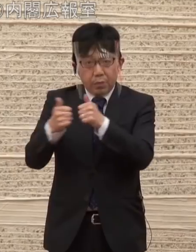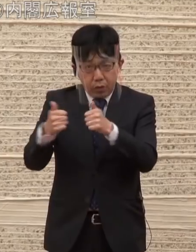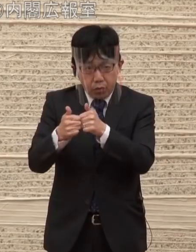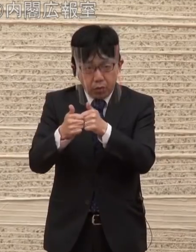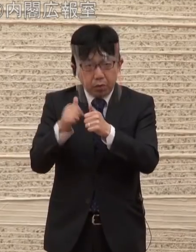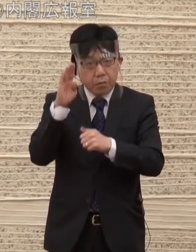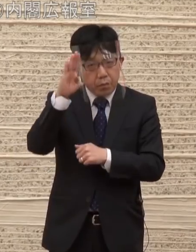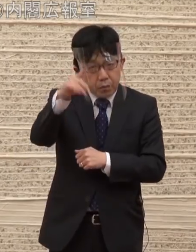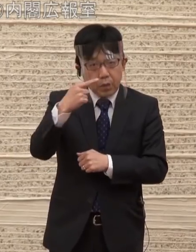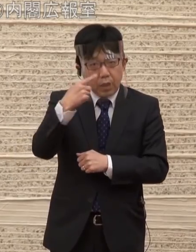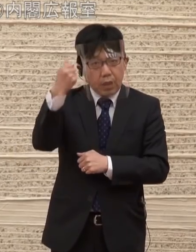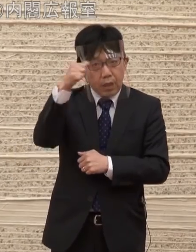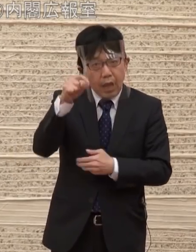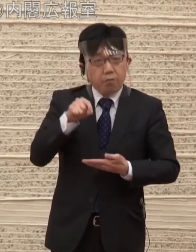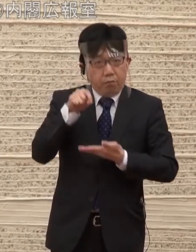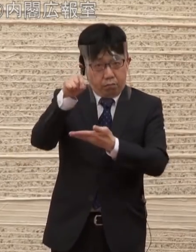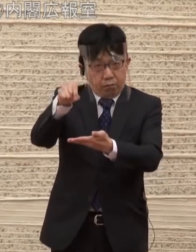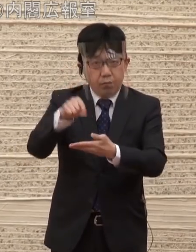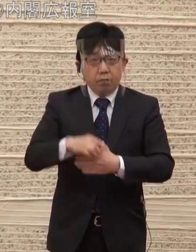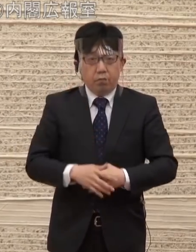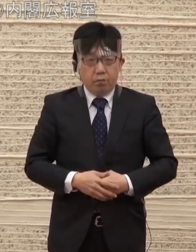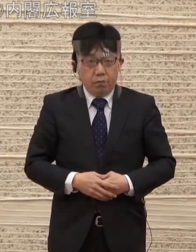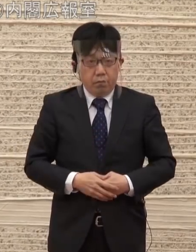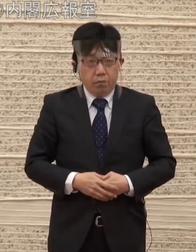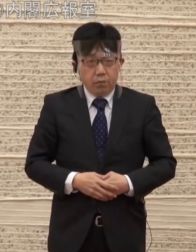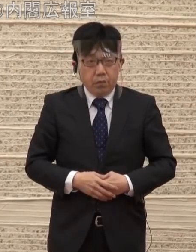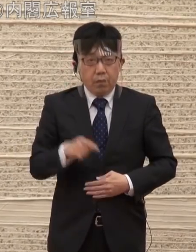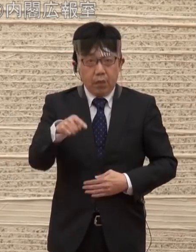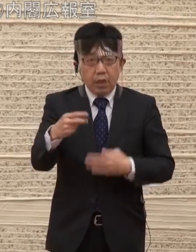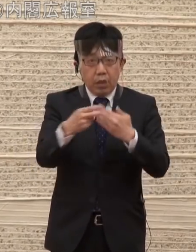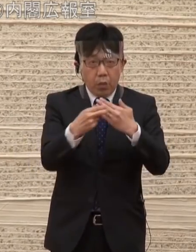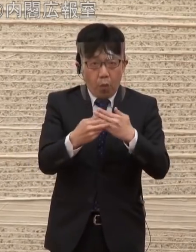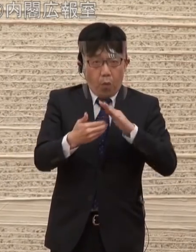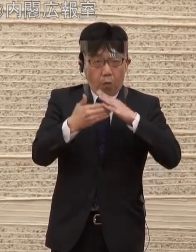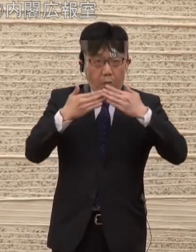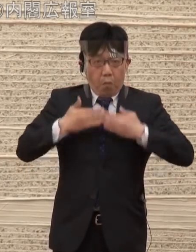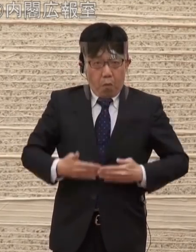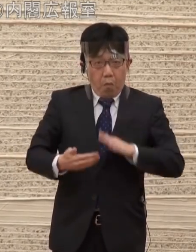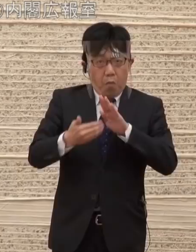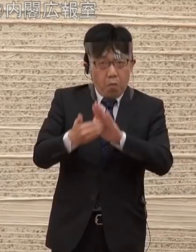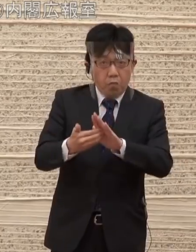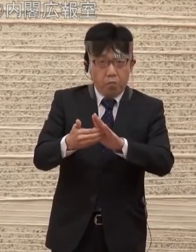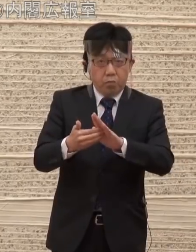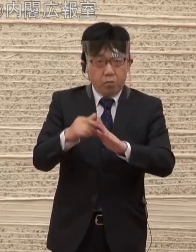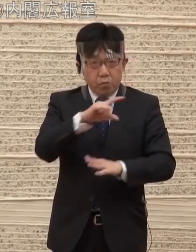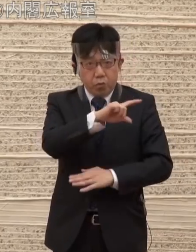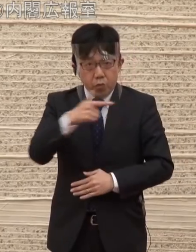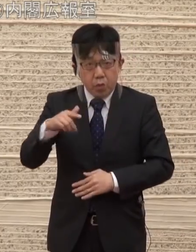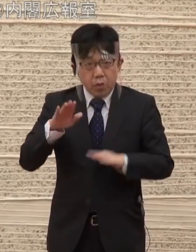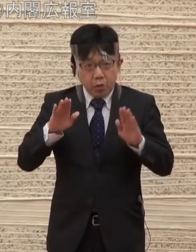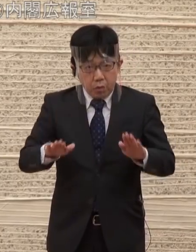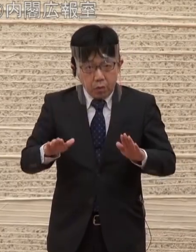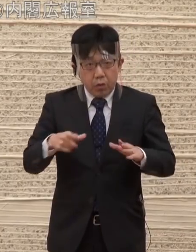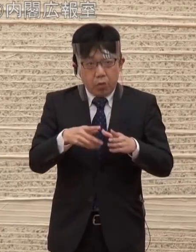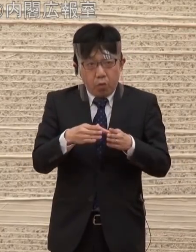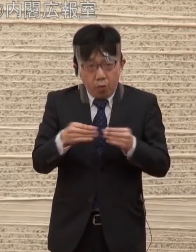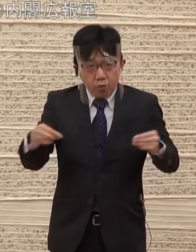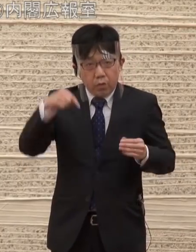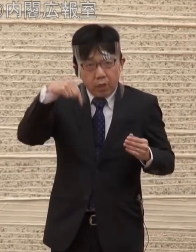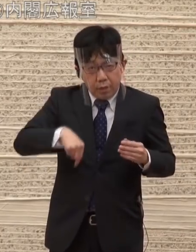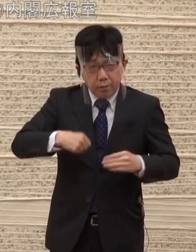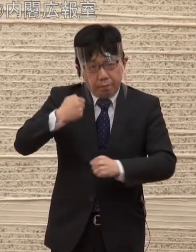ていますlo 某国についてはここ数ヶ月国外の増産に